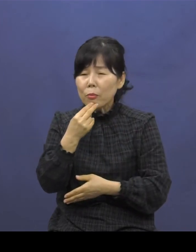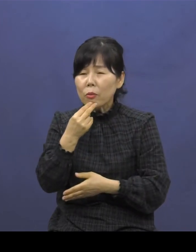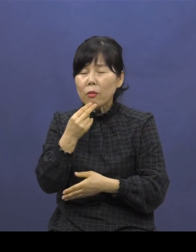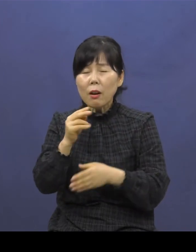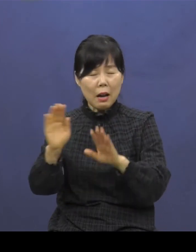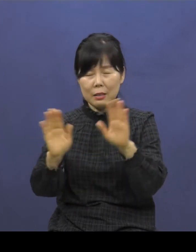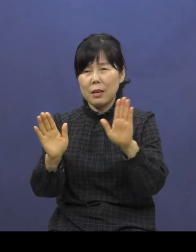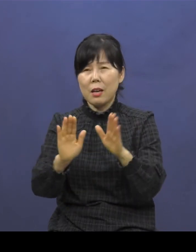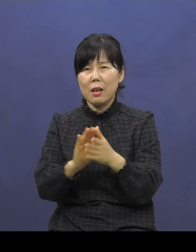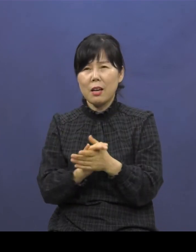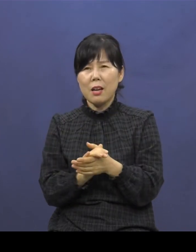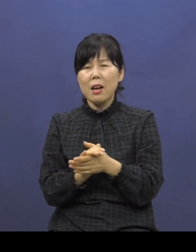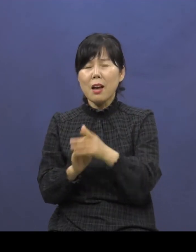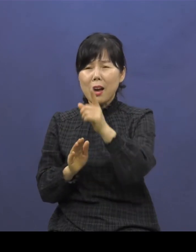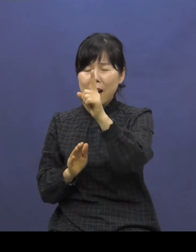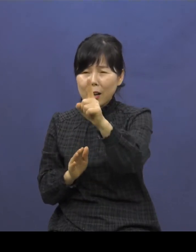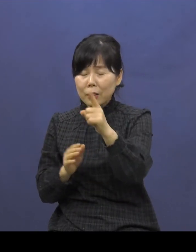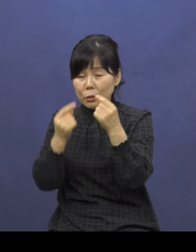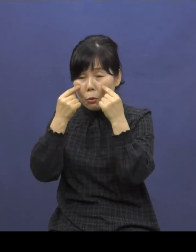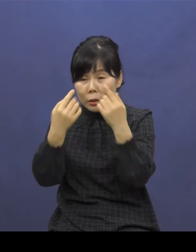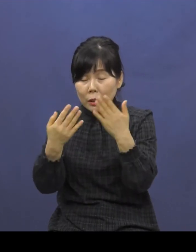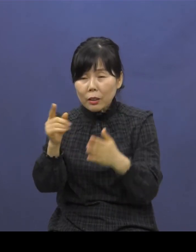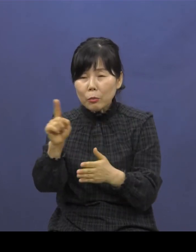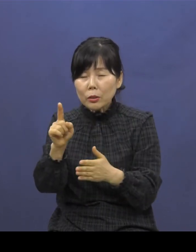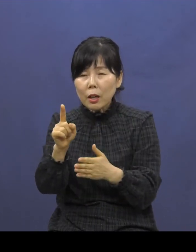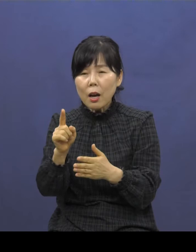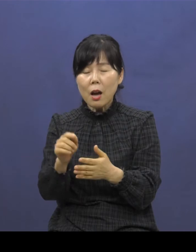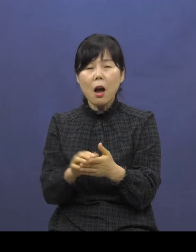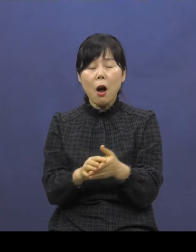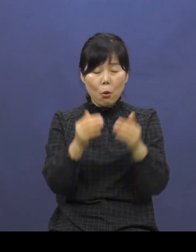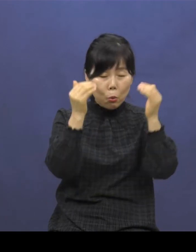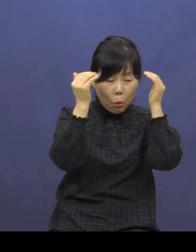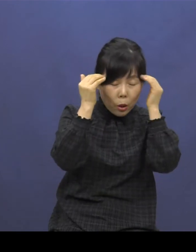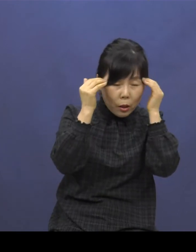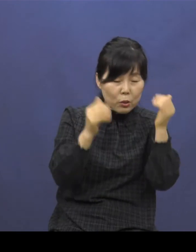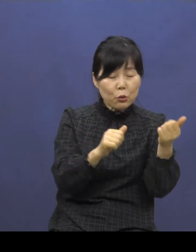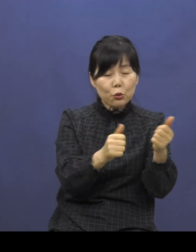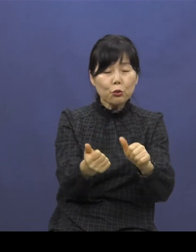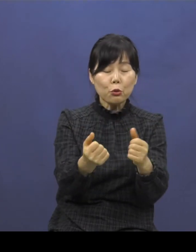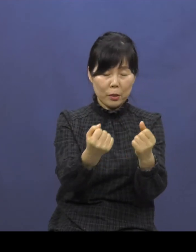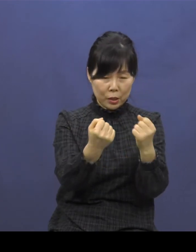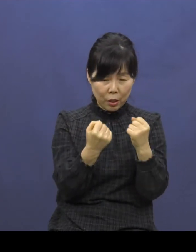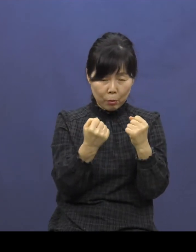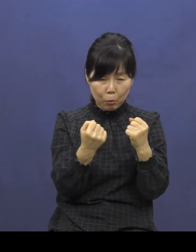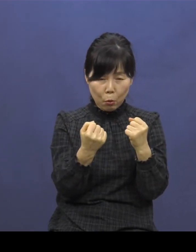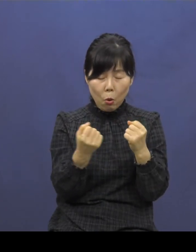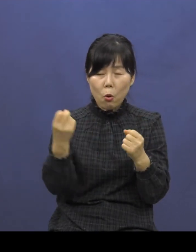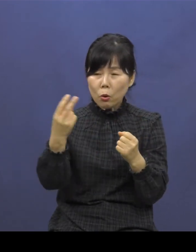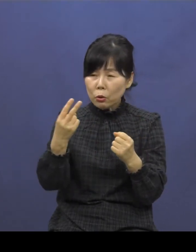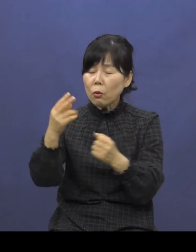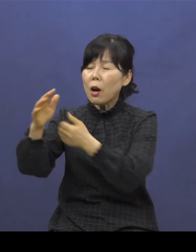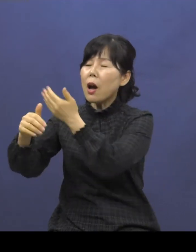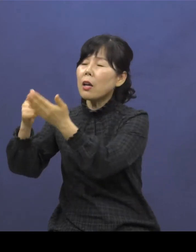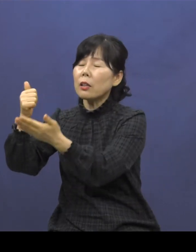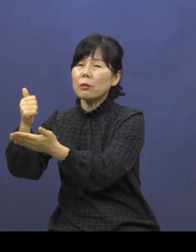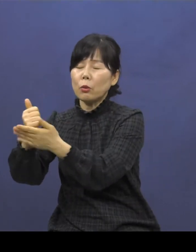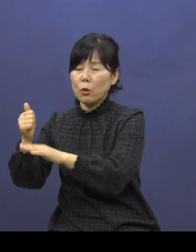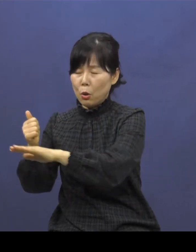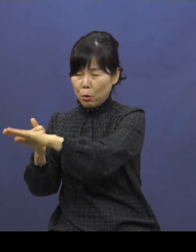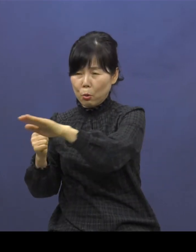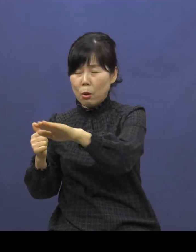뭐가 있고도 복잡하지만 아니요, 한 가지 분명해요. 고난은 사망의 세력이고요, 우리 하나님은 생명을 주시는